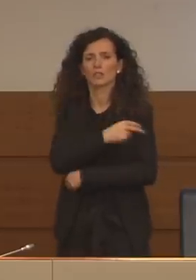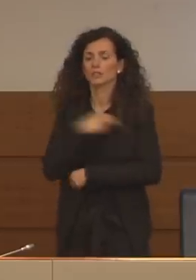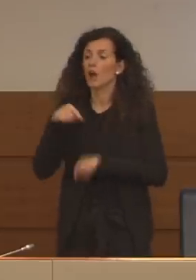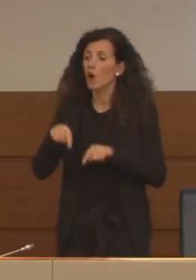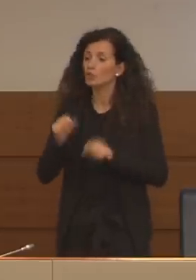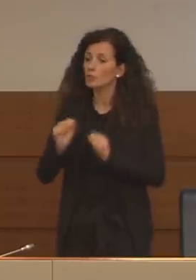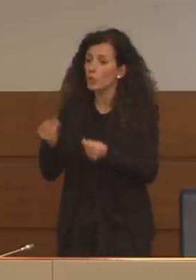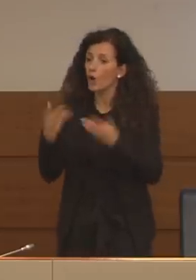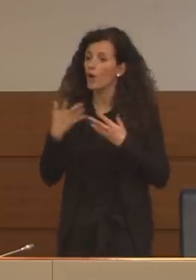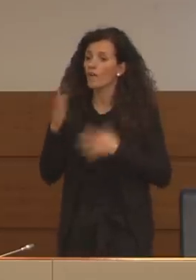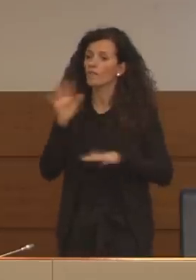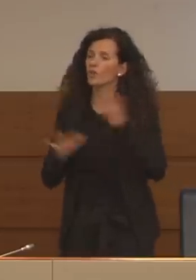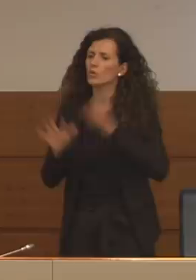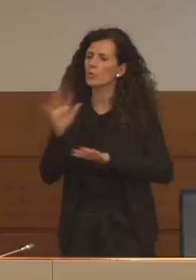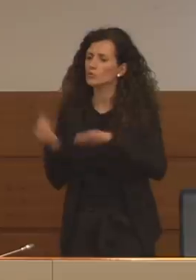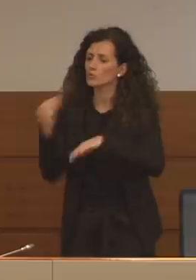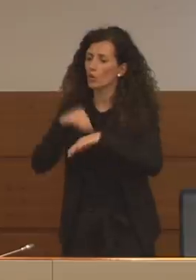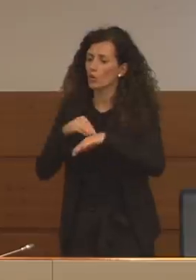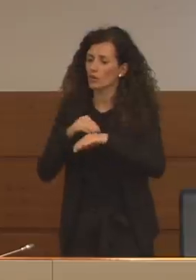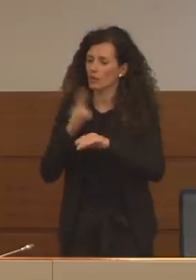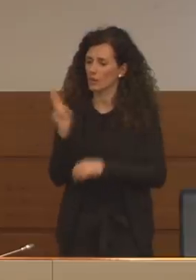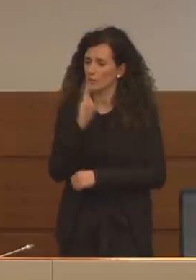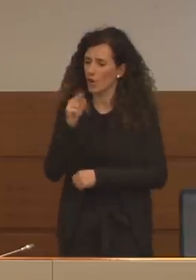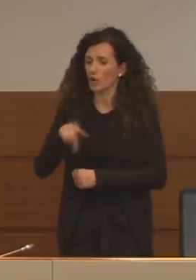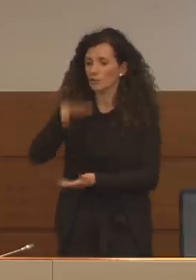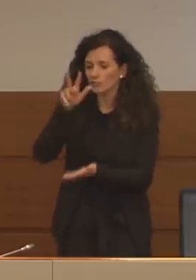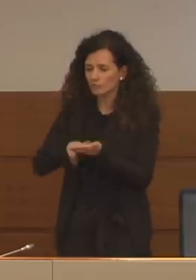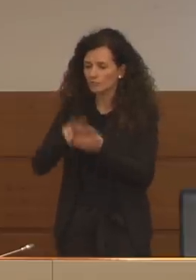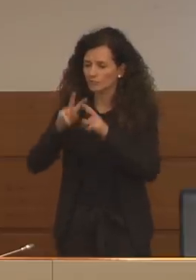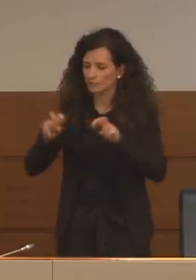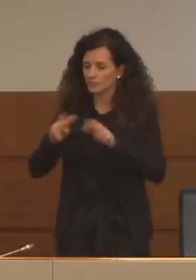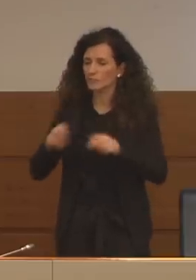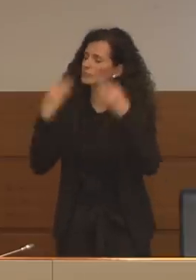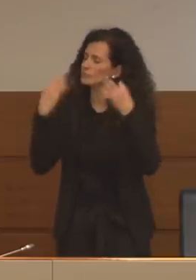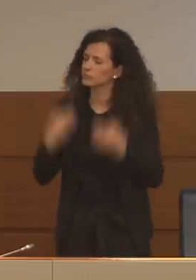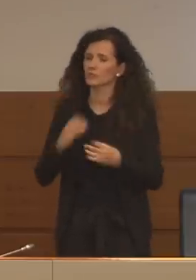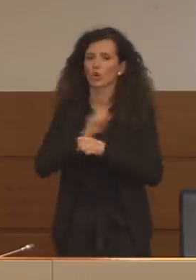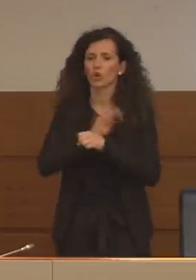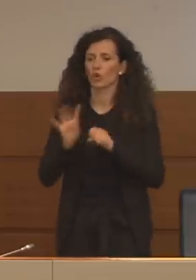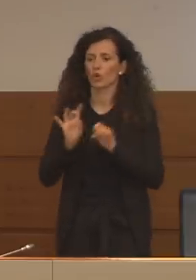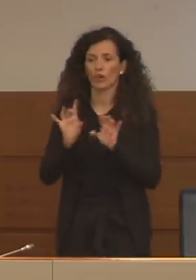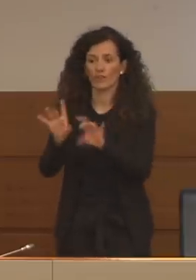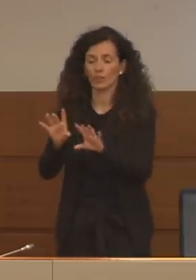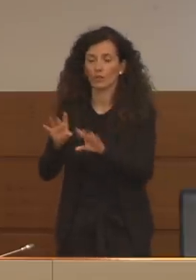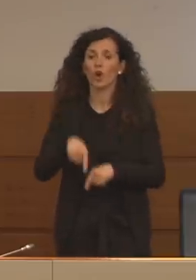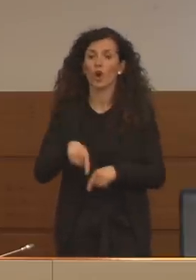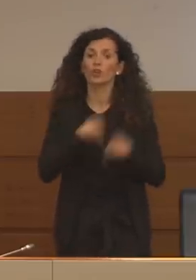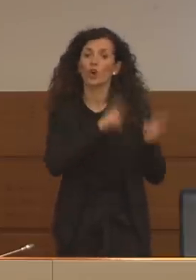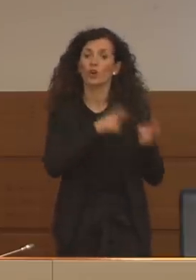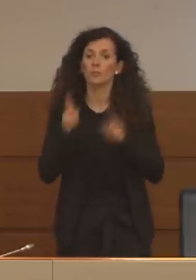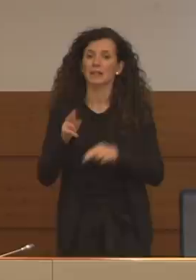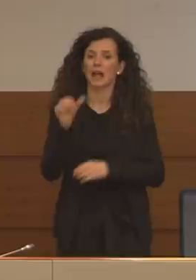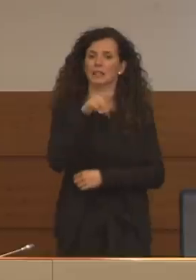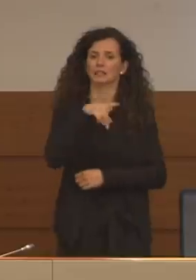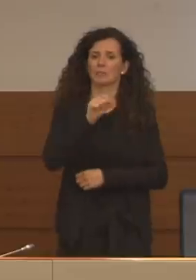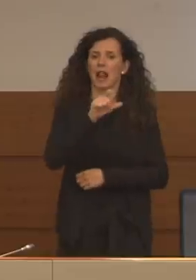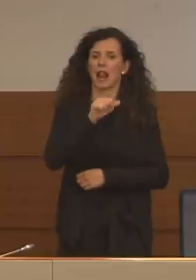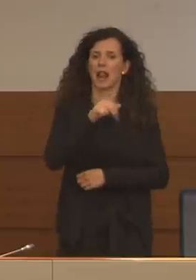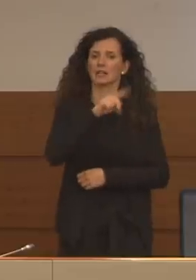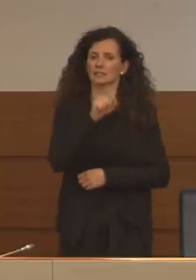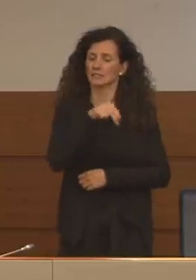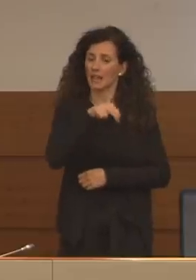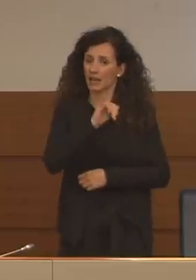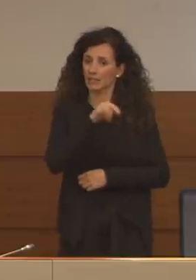in più rispetto alle morti accertate e festive effettive per coronavirus anche perché oggi l'ospedale spallanzani ha chiarito che una delle vittime